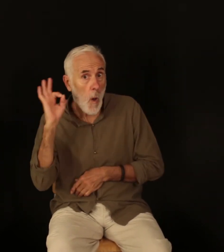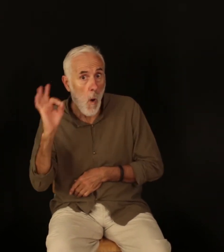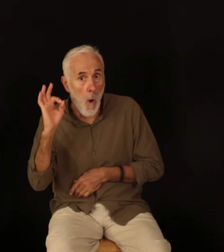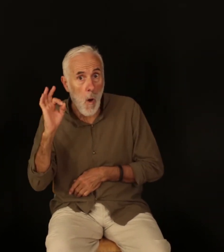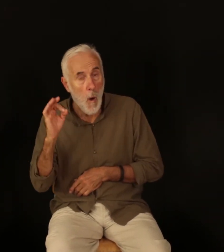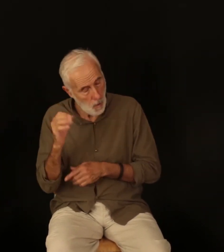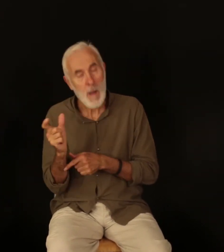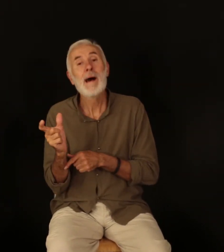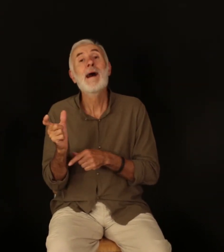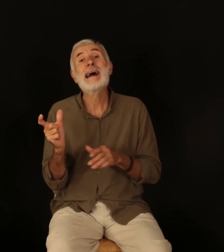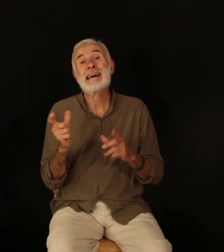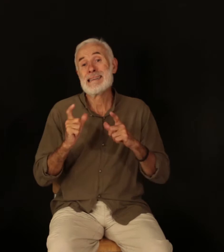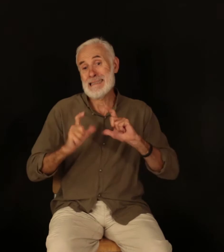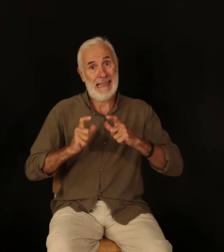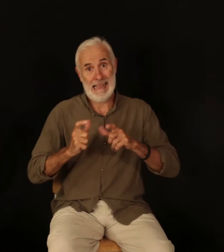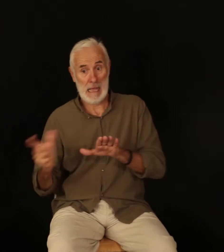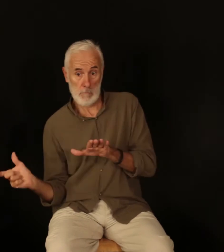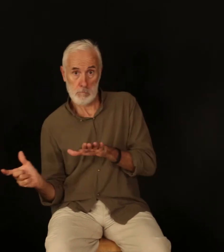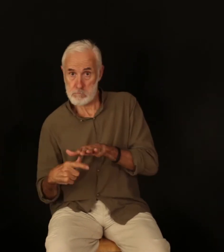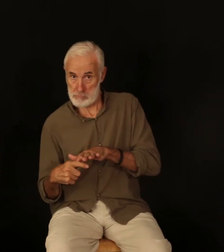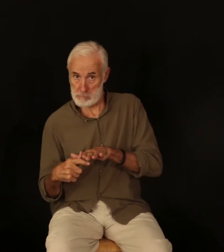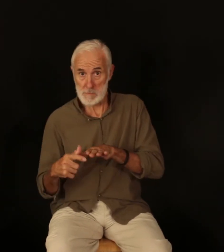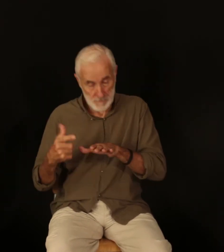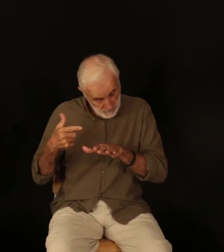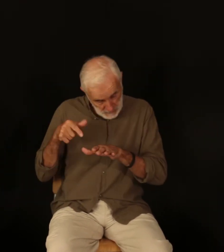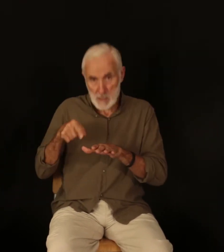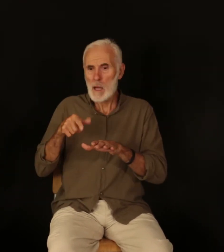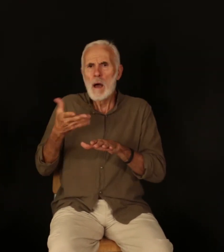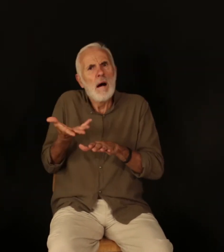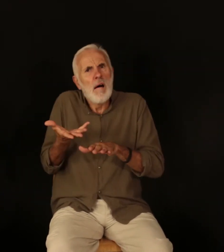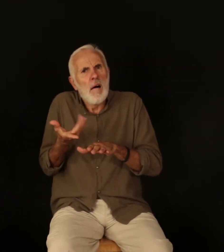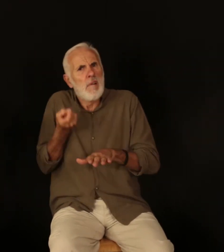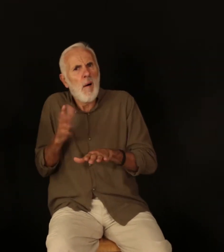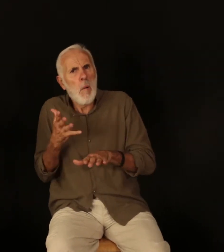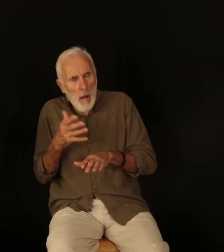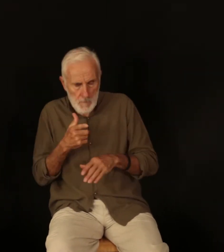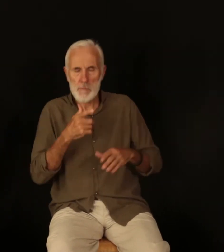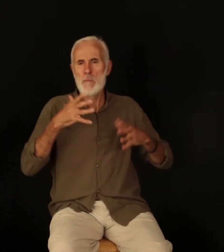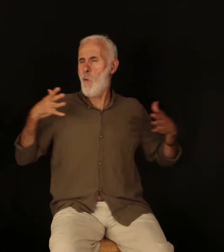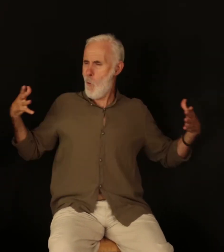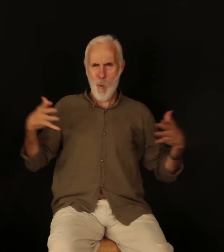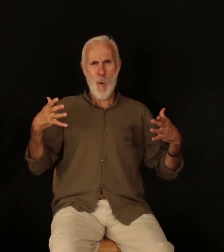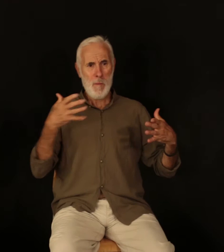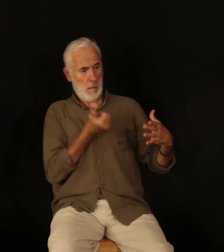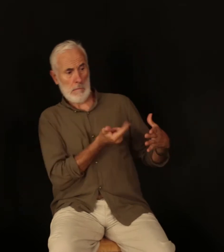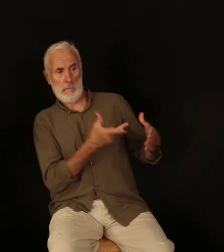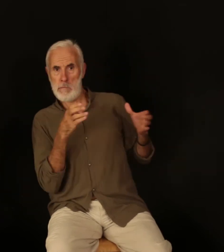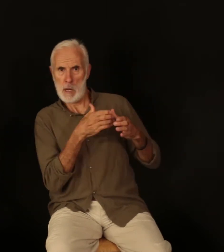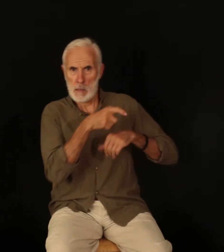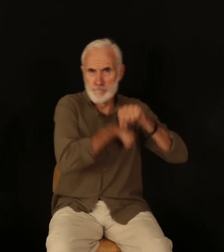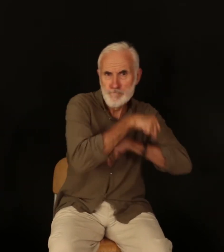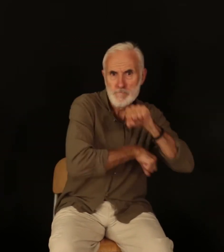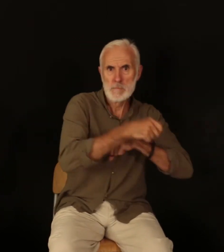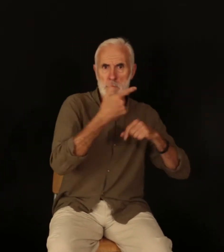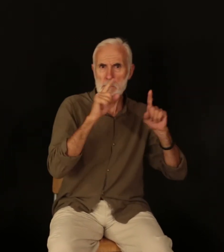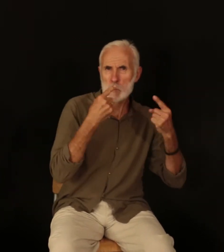sonore, puisque le groupe est aussi composé d'un groupe spécialisé qui produit un CD qui accompagne chacun des numéros de